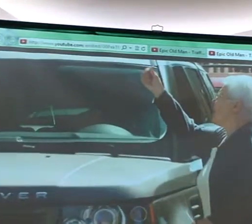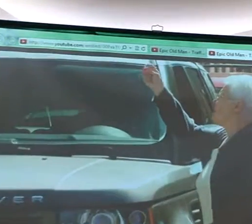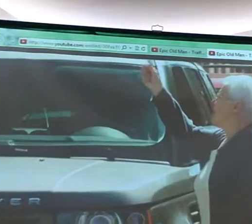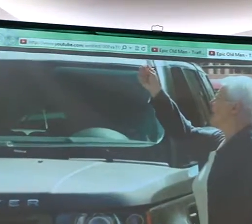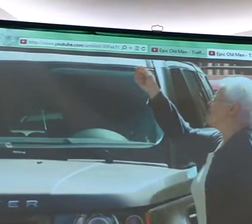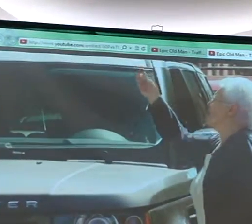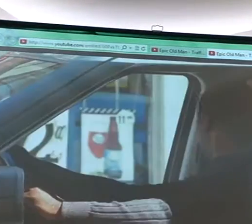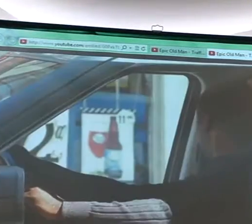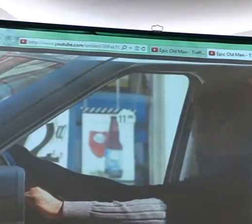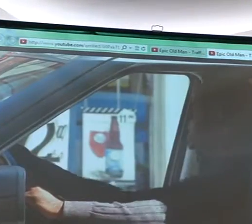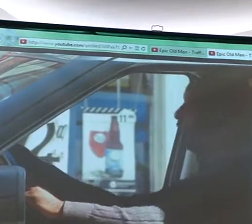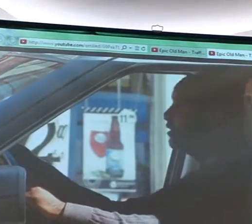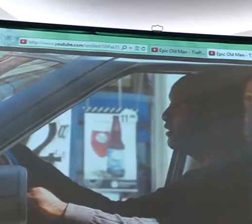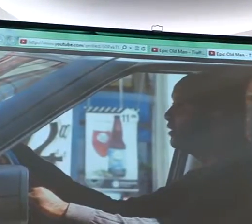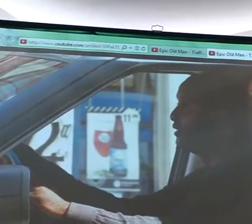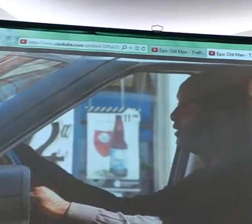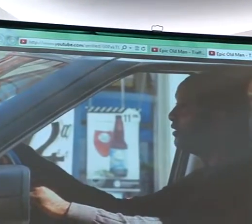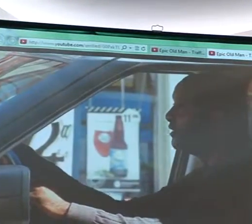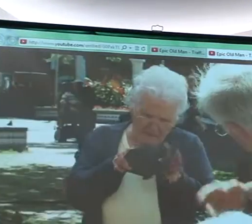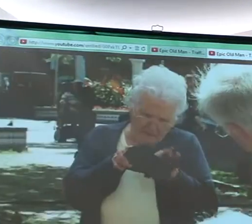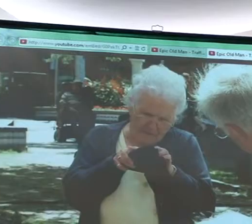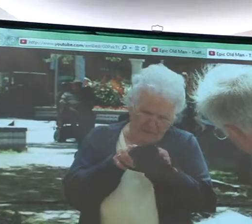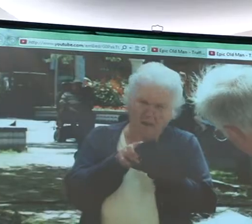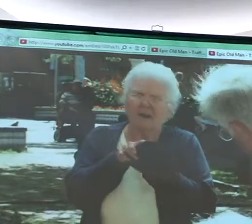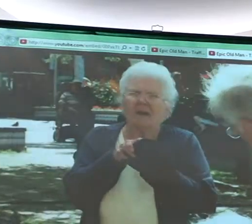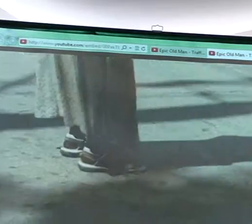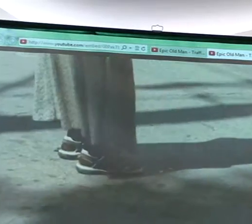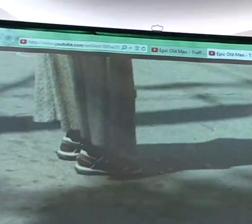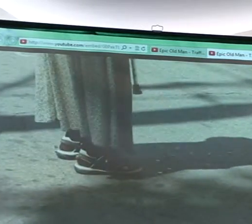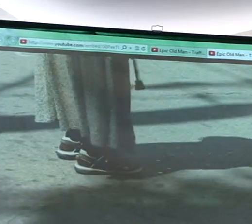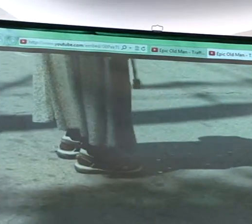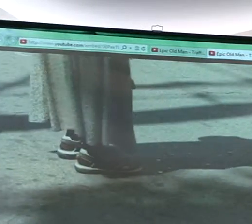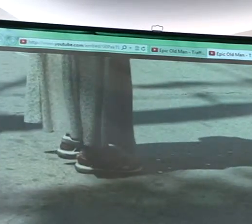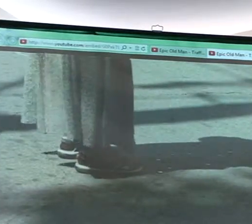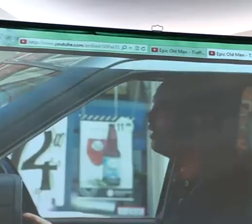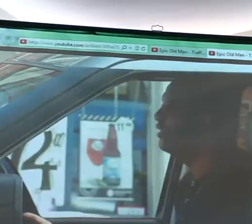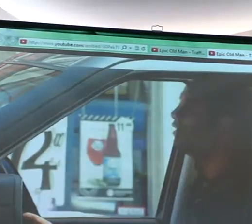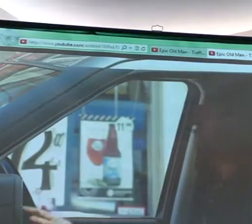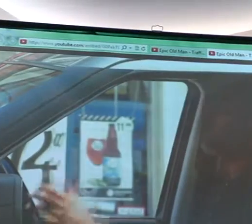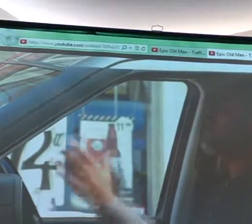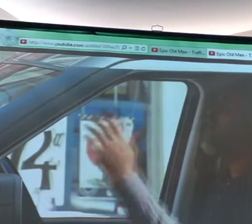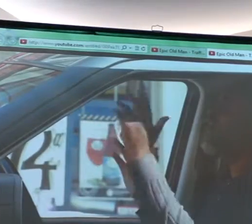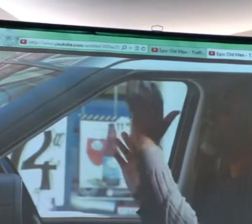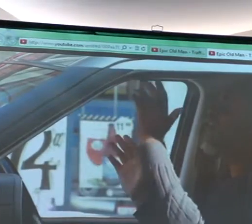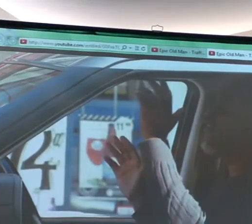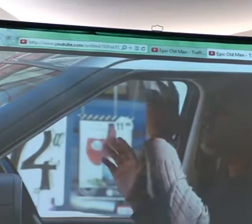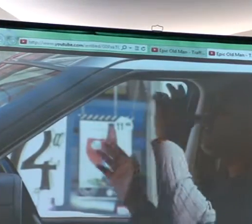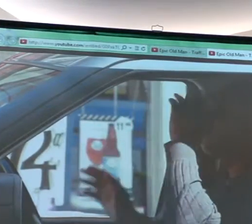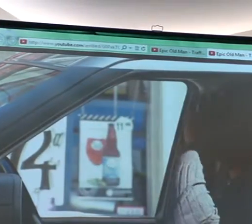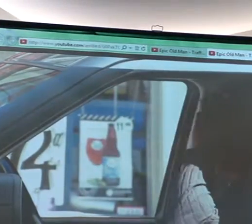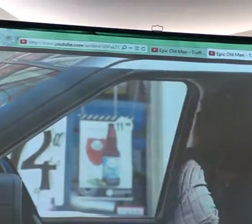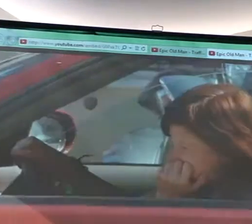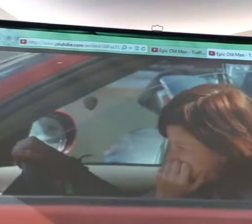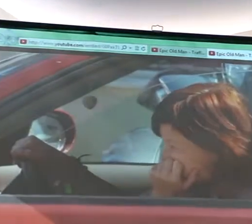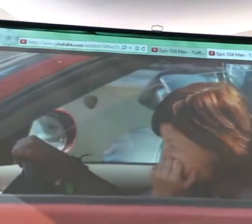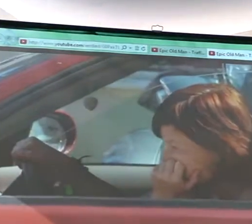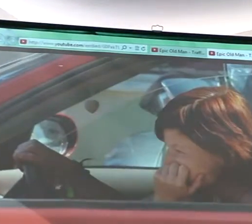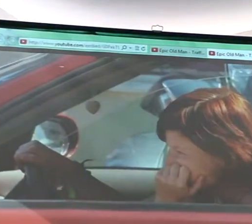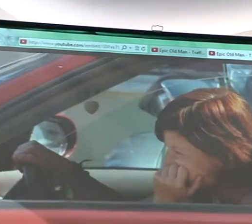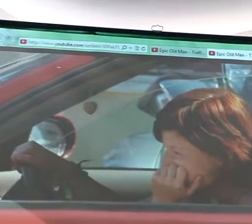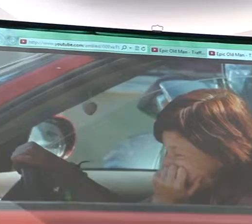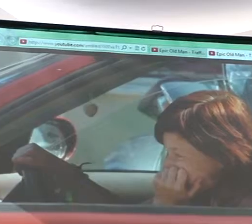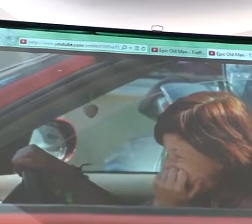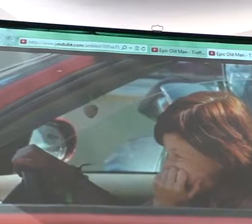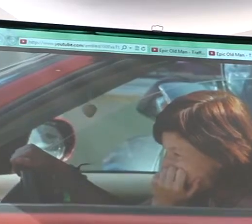Tem gente mandando eles acelerar. Aí uma que está no meio, uma senhora idosa, e o dinheiro, ela derruba todas